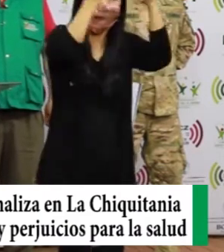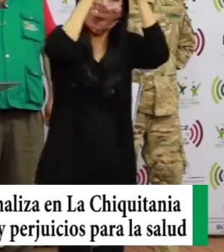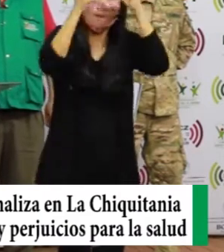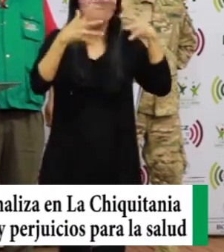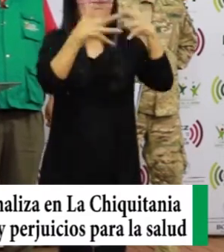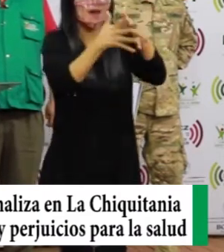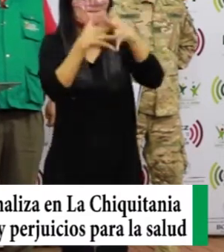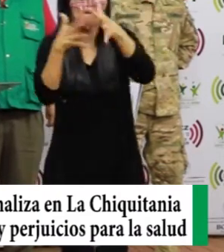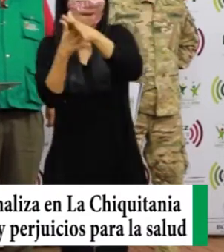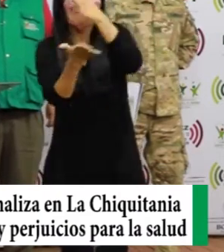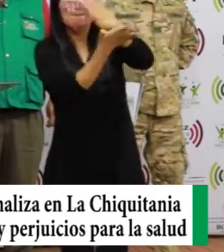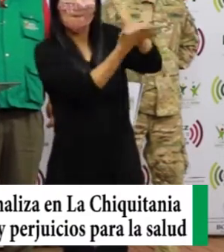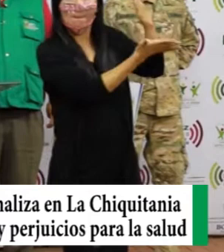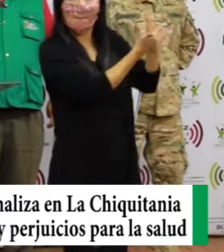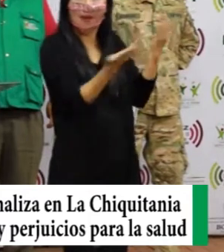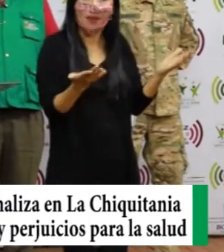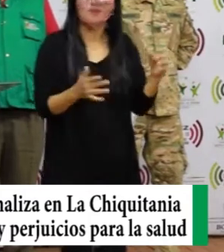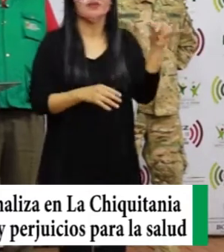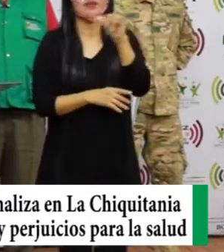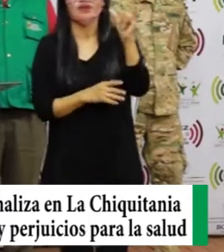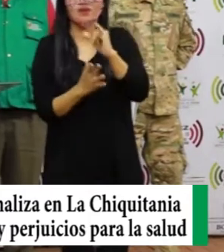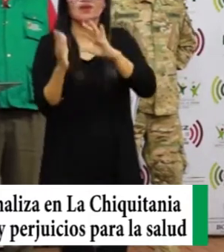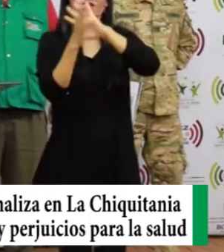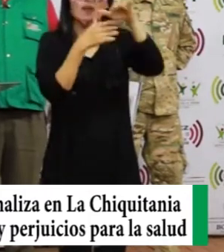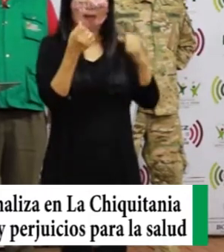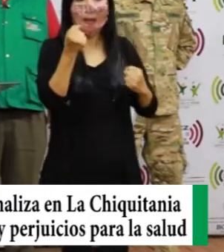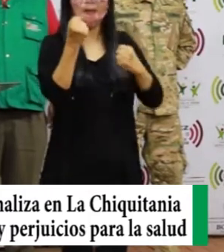los bloqueos. De la misma manera, con el